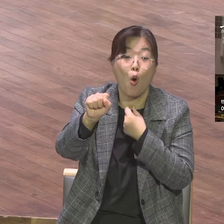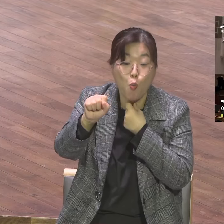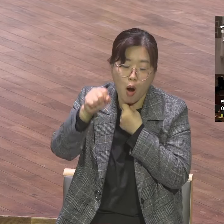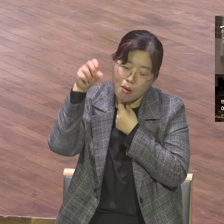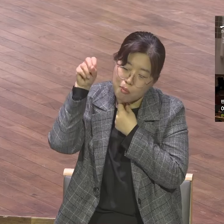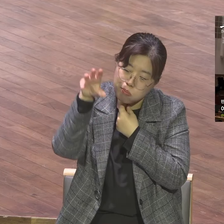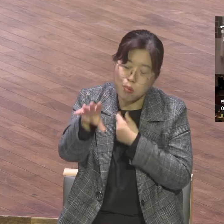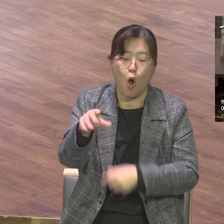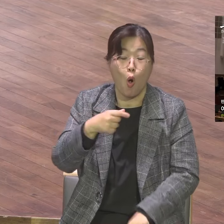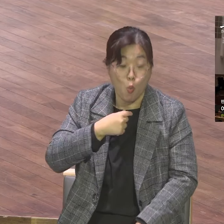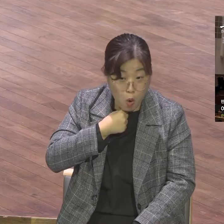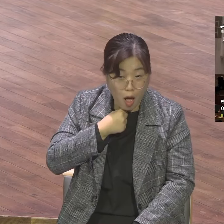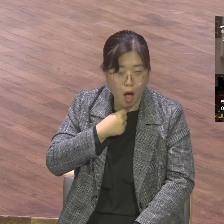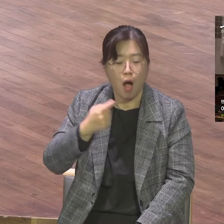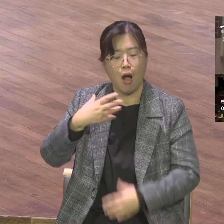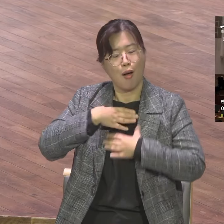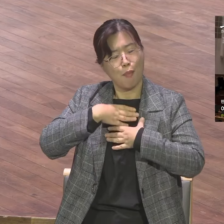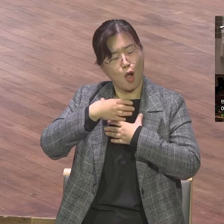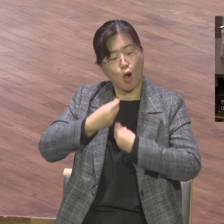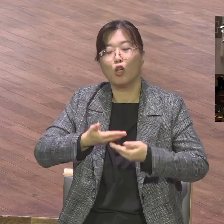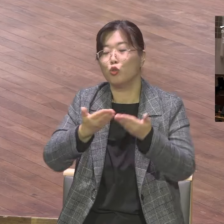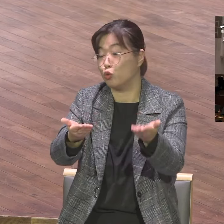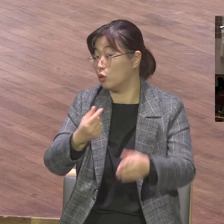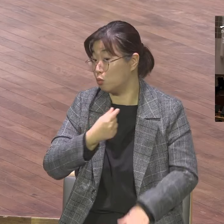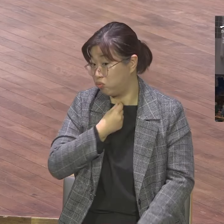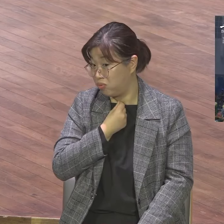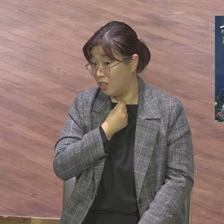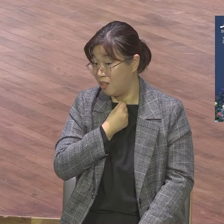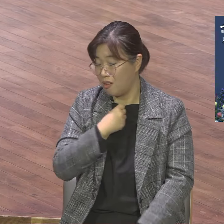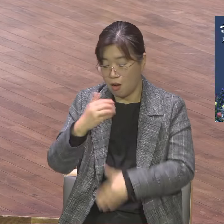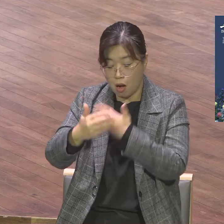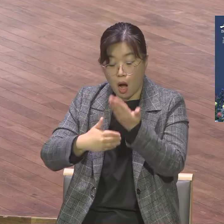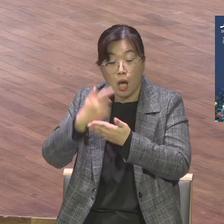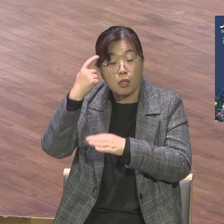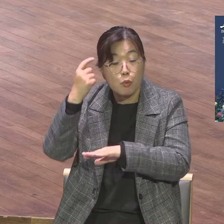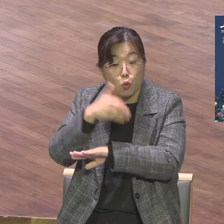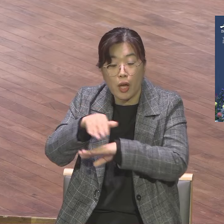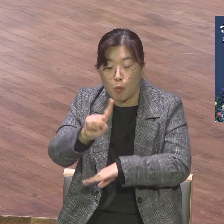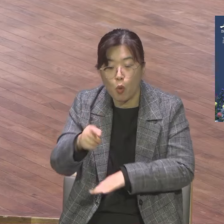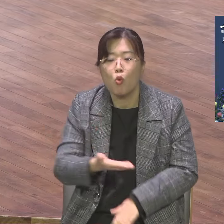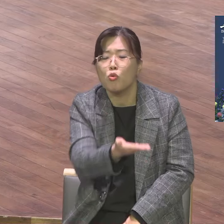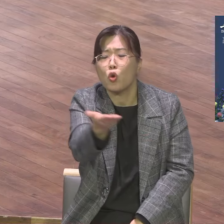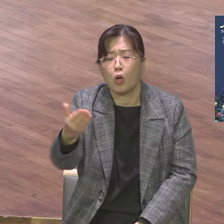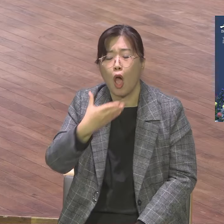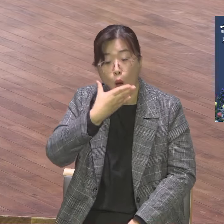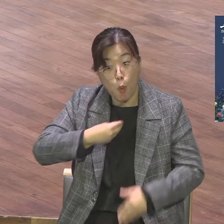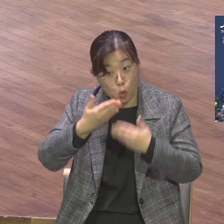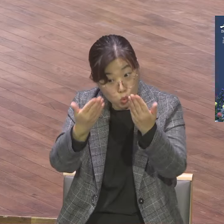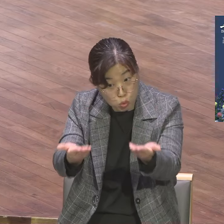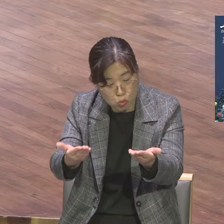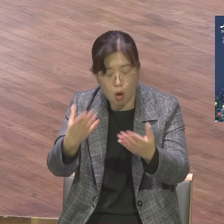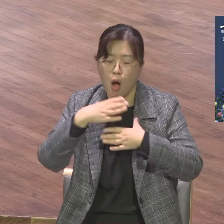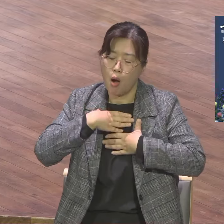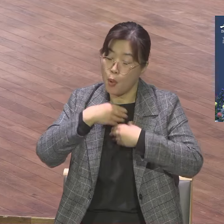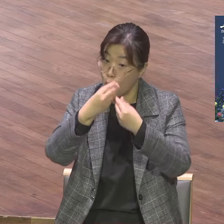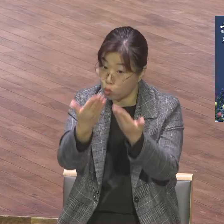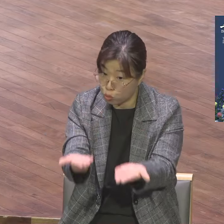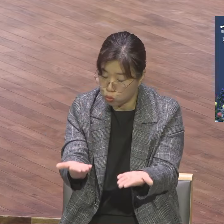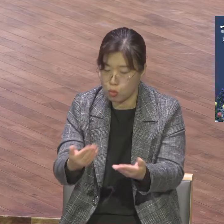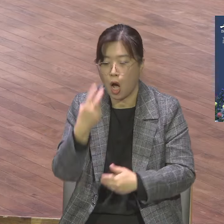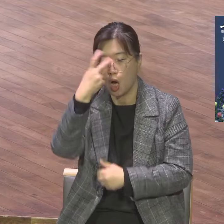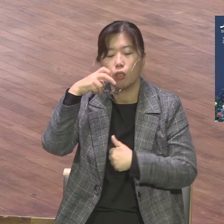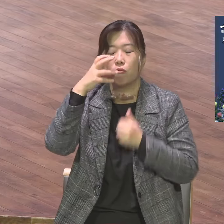드사 평강 주시기를 원하노라. 그 이런 하나님이 우리가 믿는 하나님이 복을 주시고